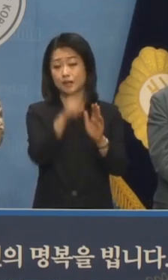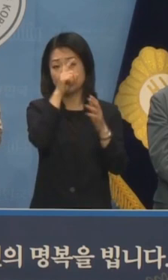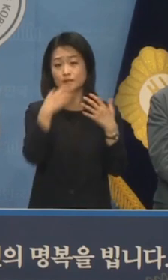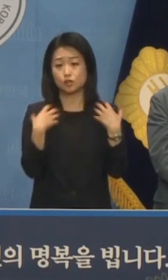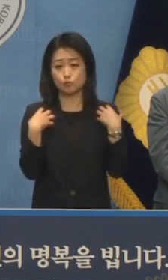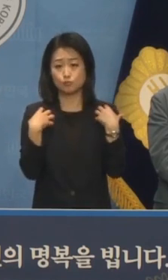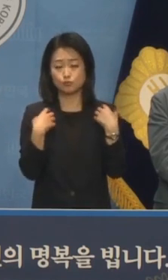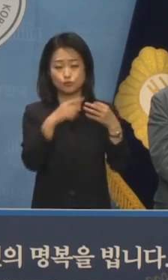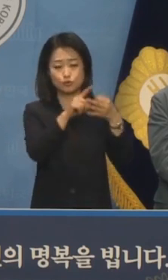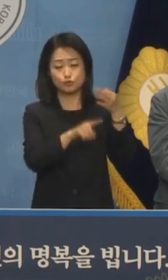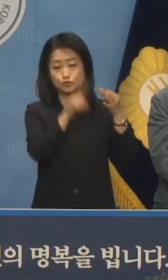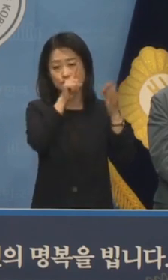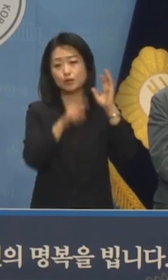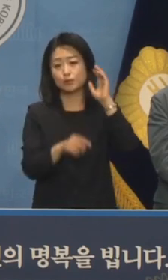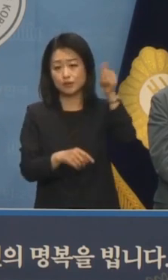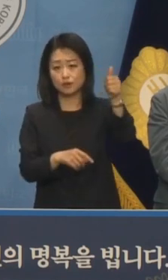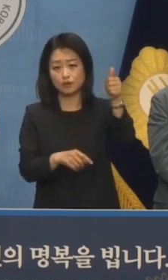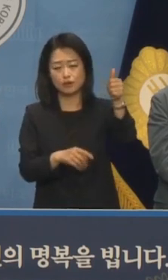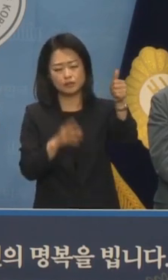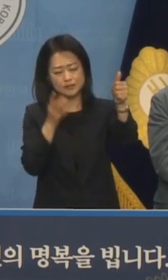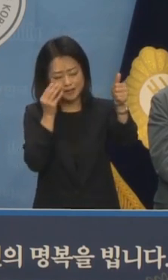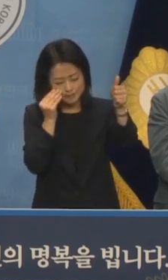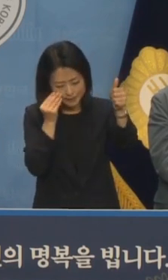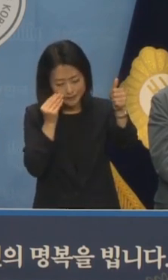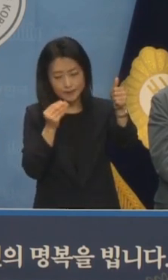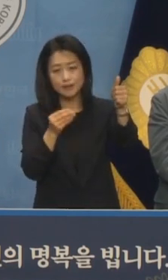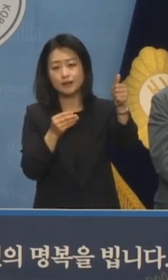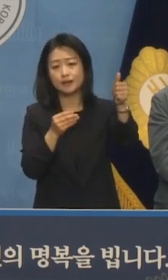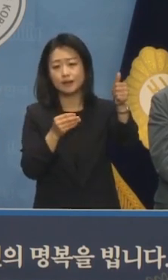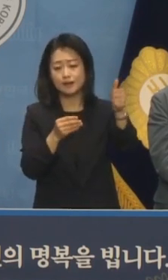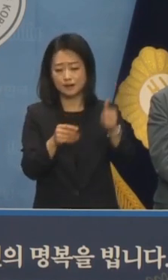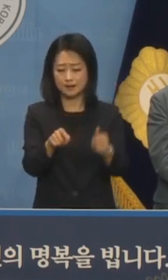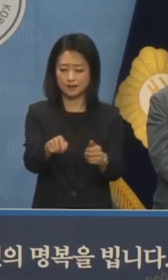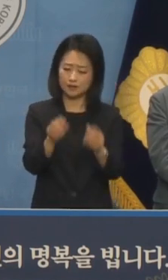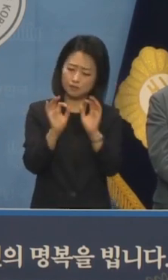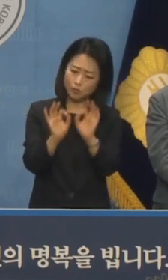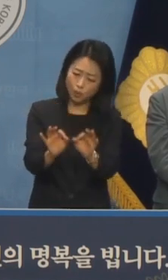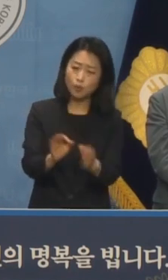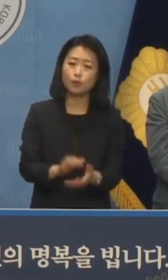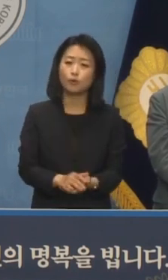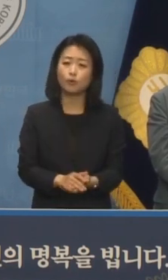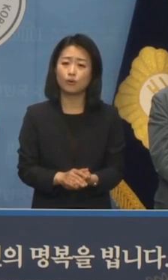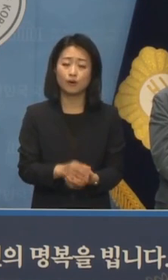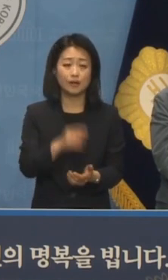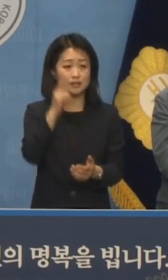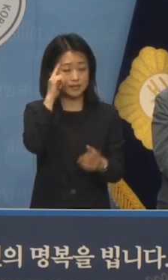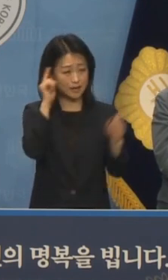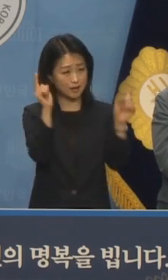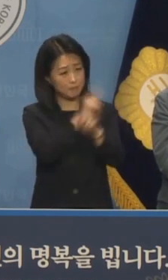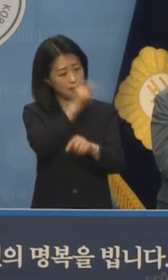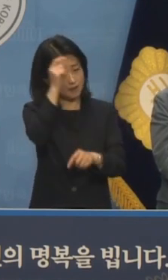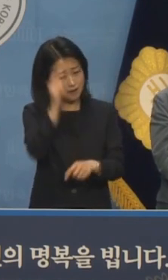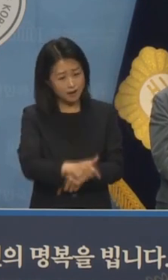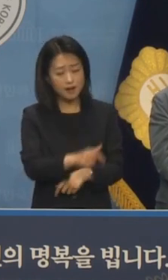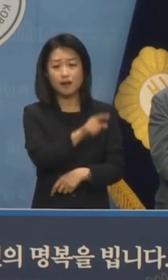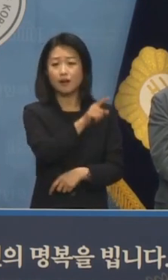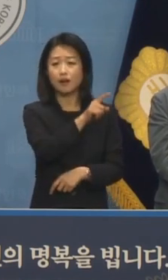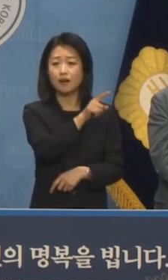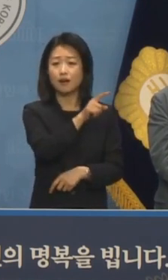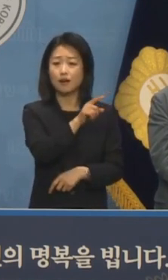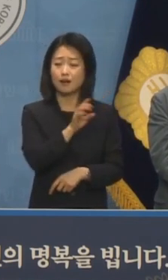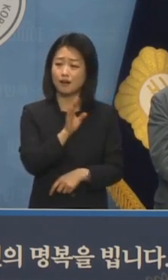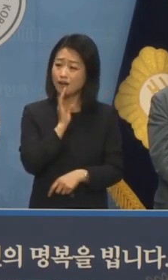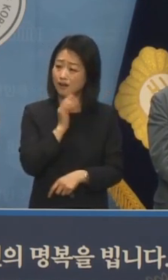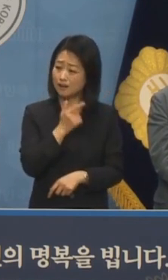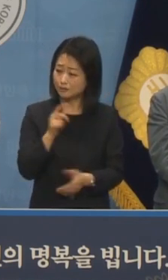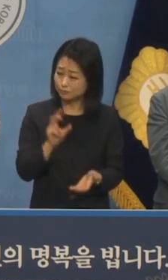정부와 윤석열 대통령께서도 이 희생자를 보면서 생각이 바뀌지 않는다면 그거야말로 진짜 큰